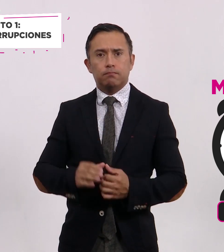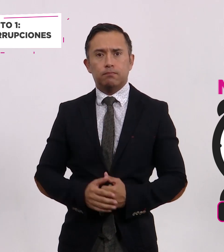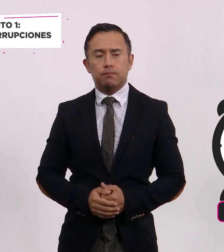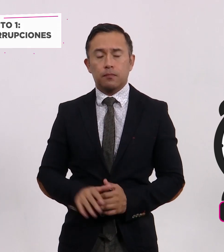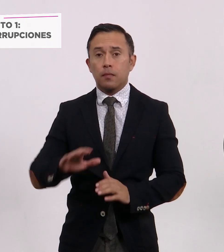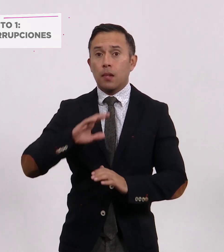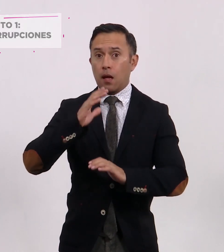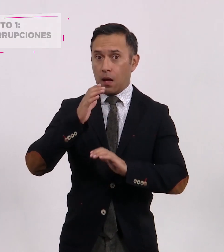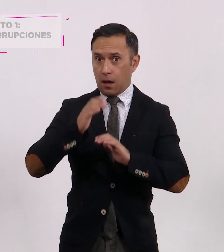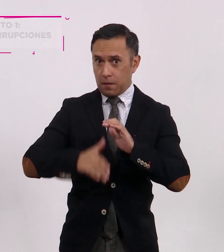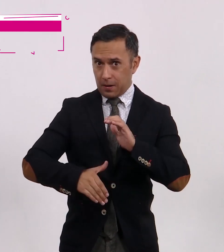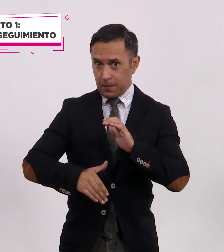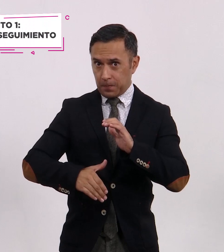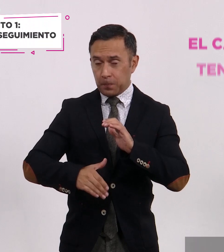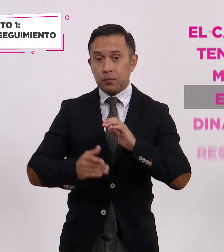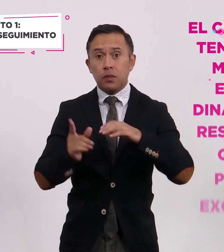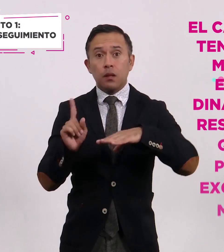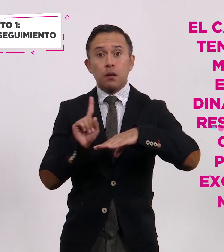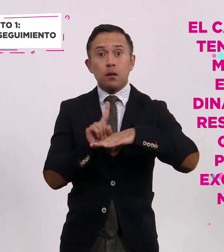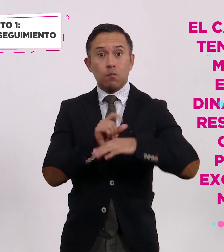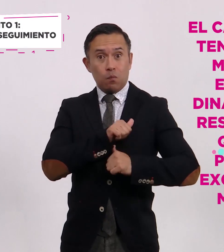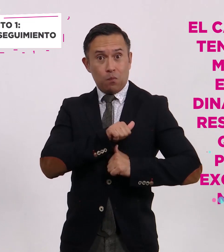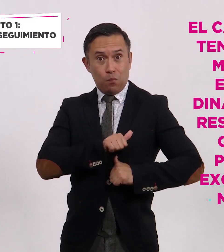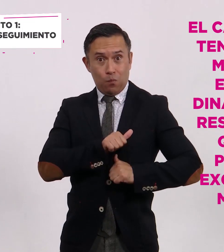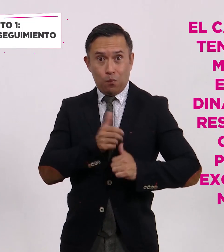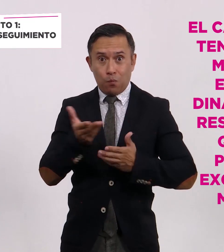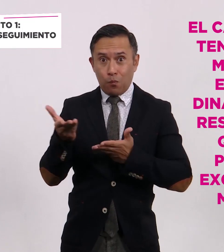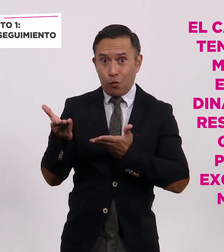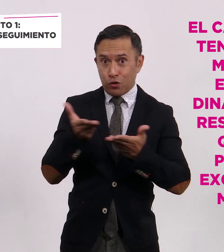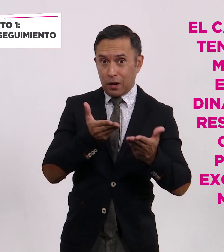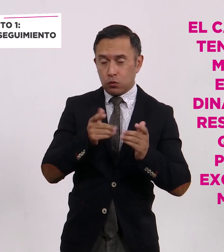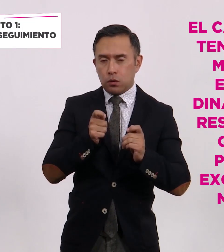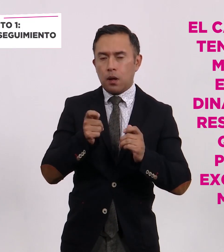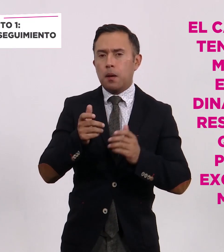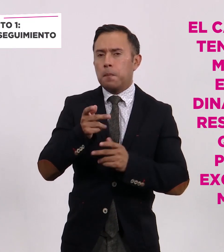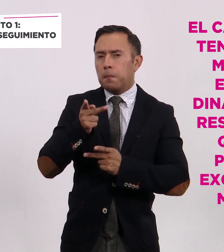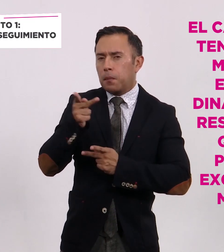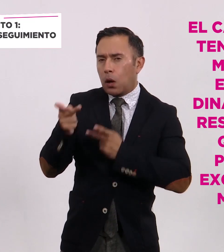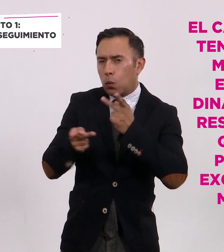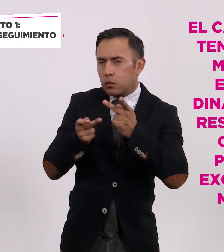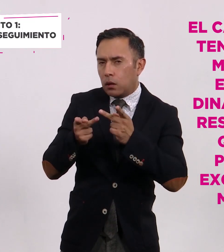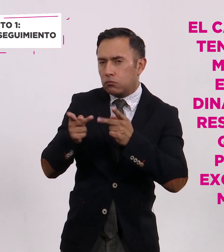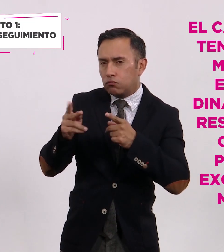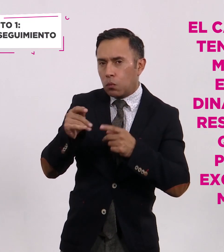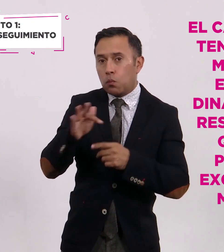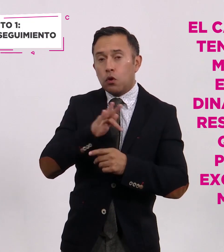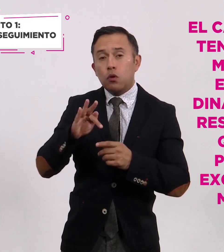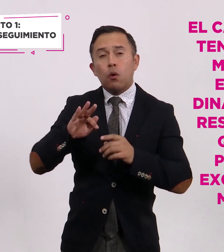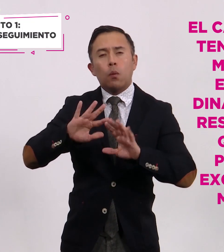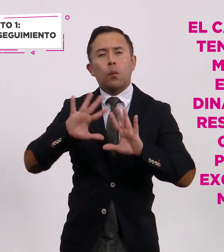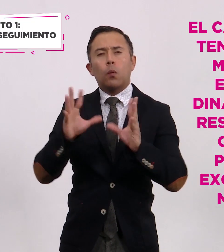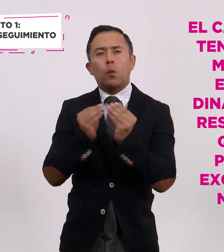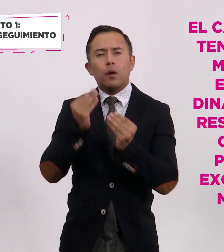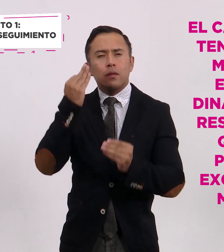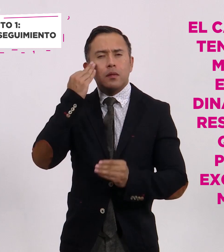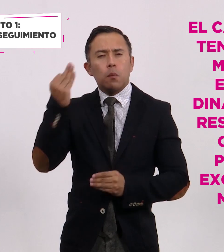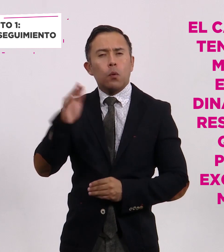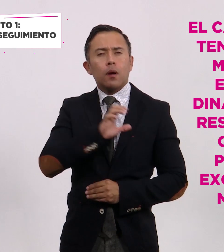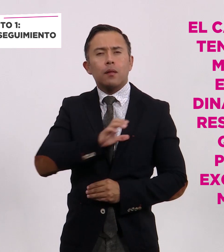después la moderación planteará preguntas de seguimiento en total el candidato tendrá dos minutos en esta dinámica en